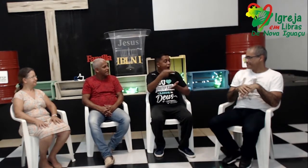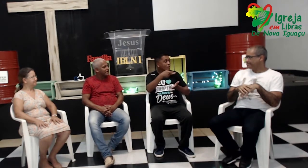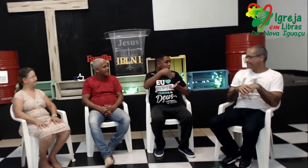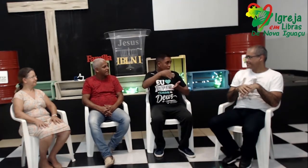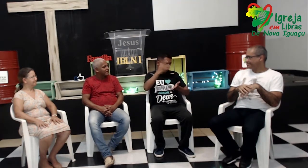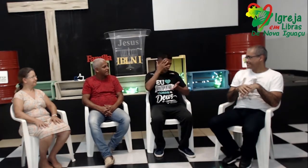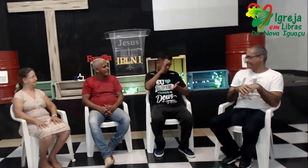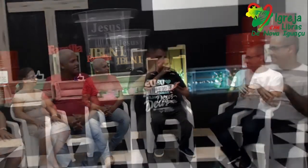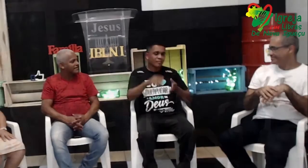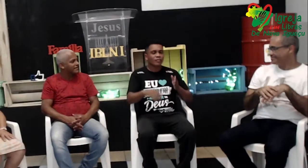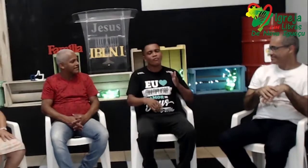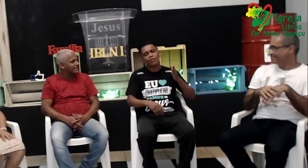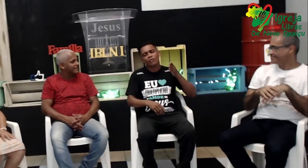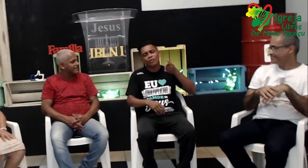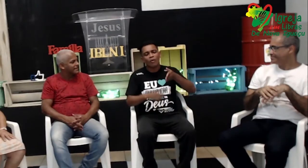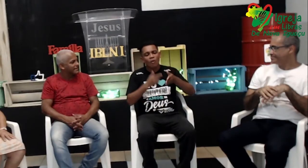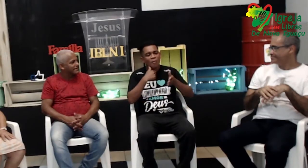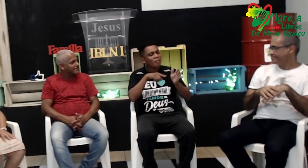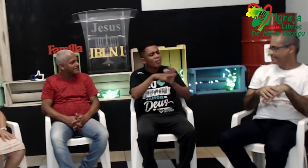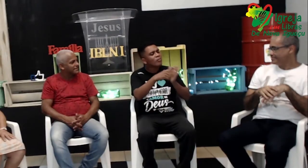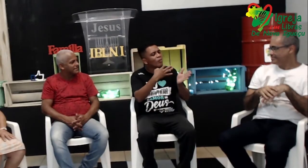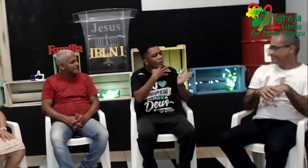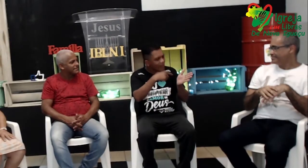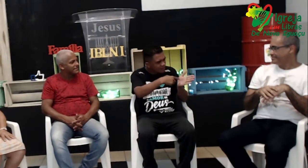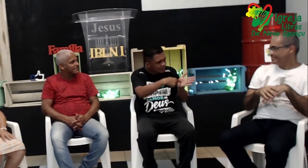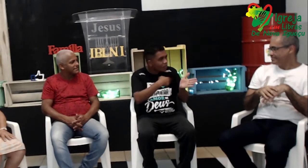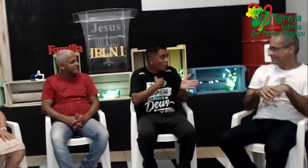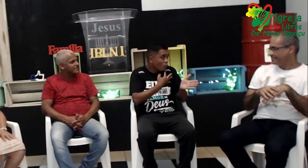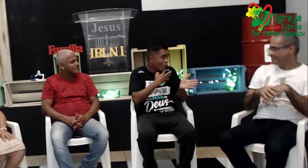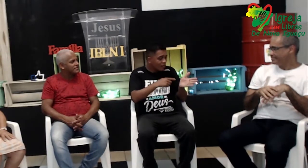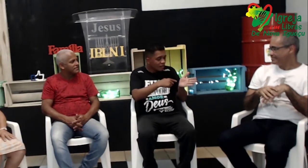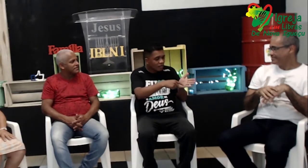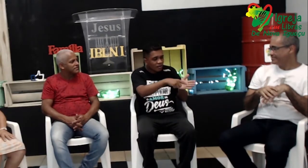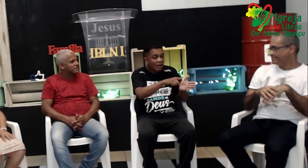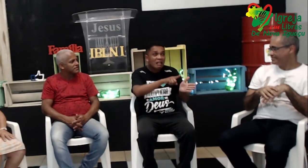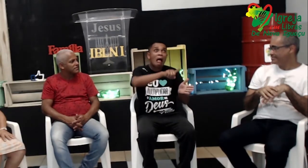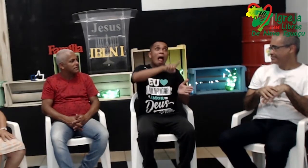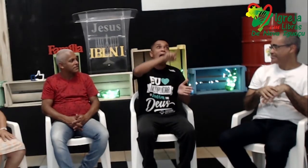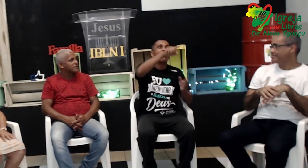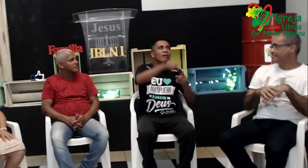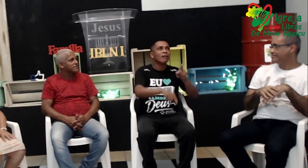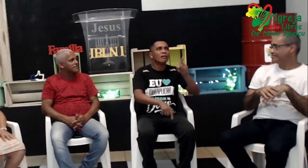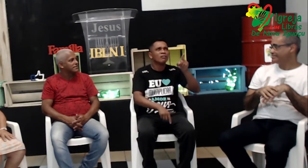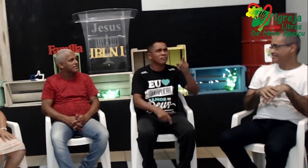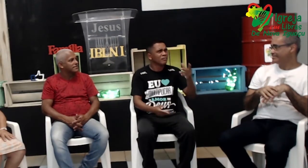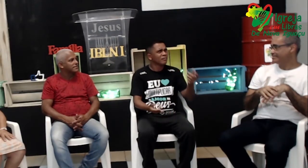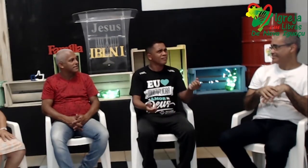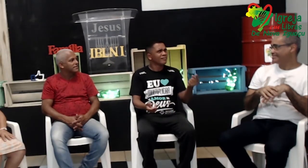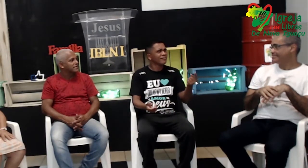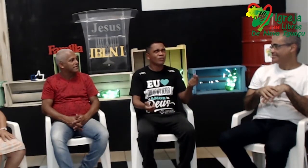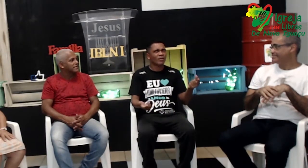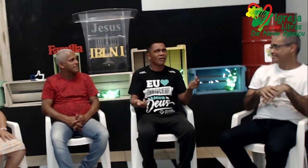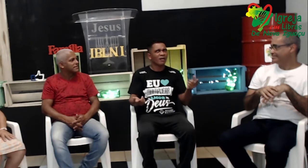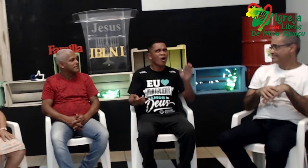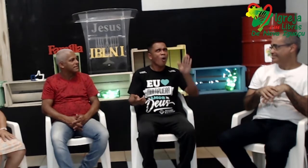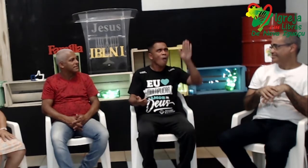lá no trabalho, eu não sabia onde era. E aí mostrei para as pessoas me indicaram um